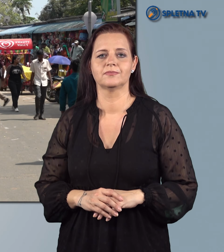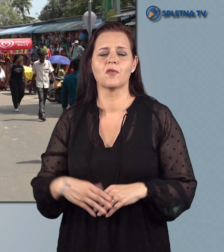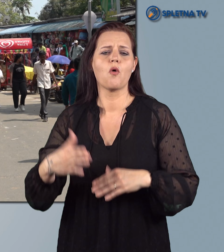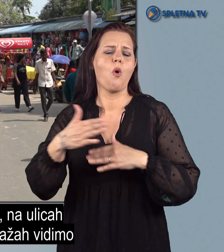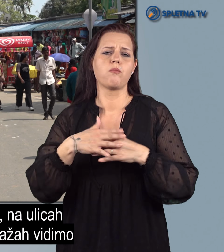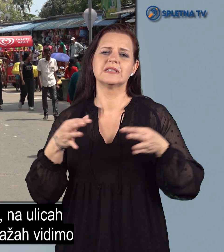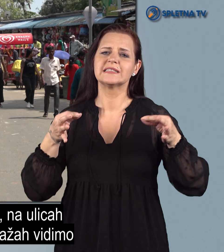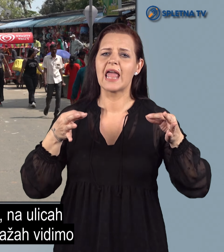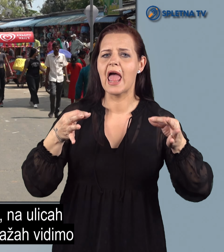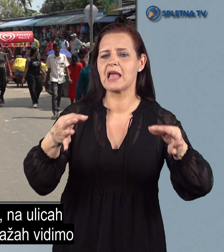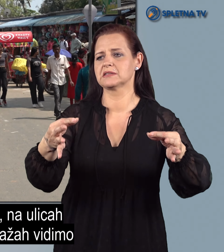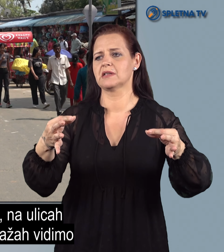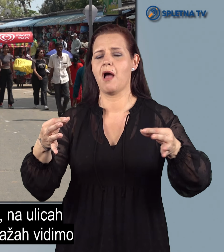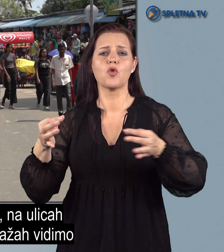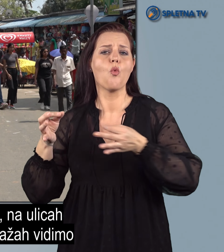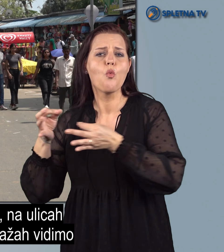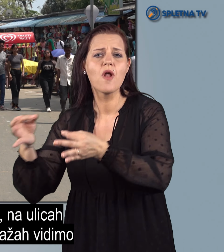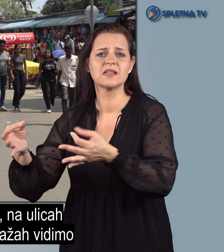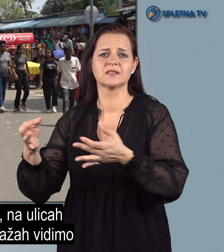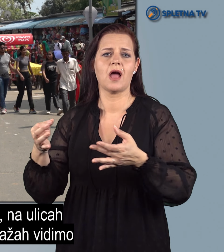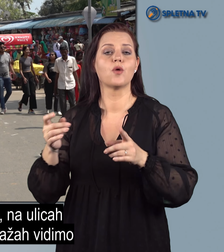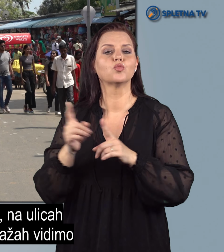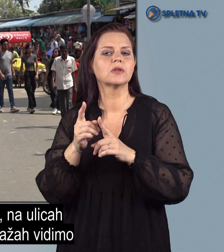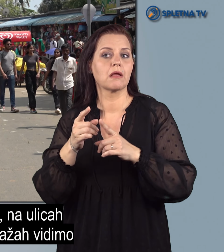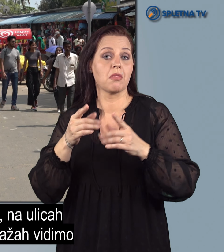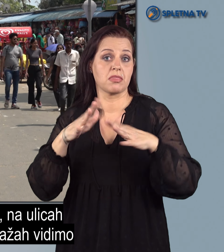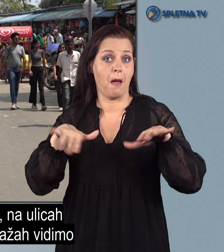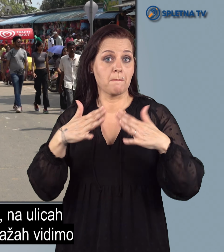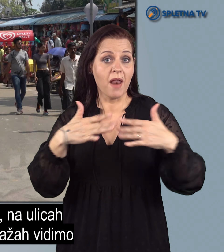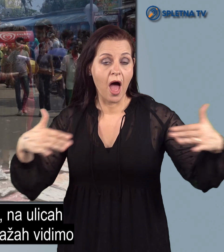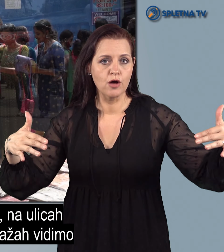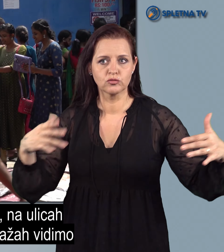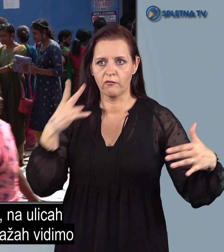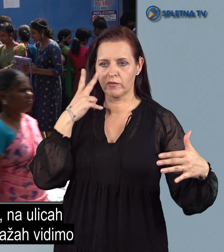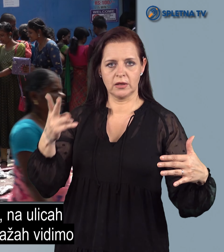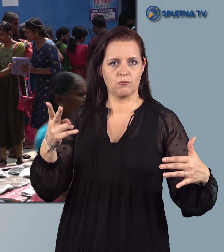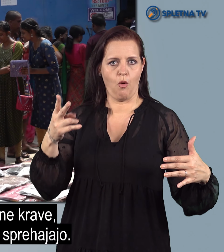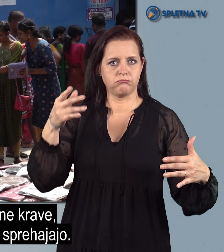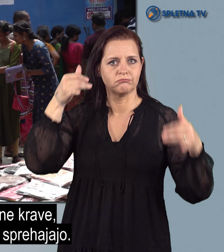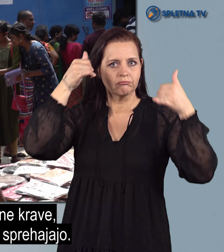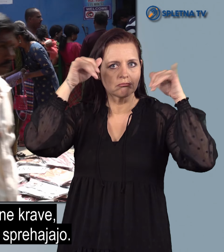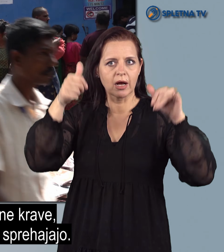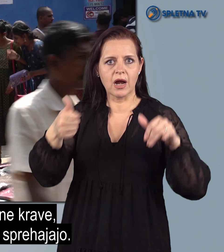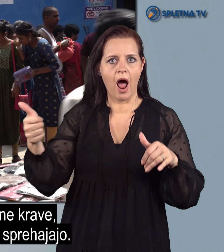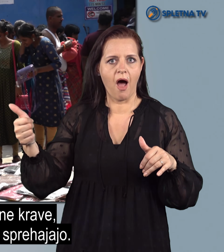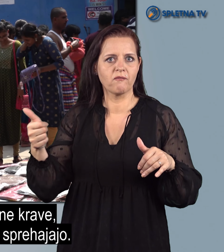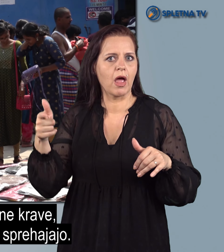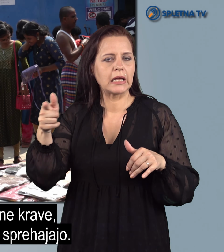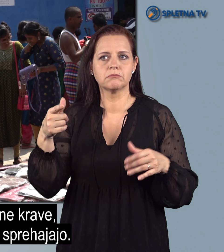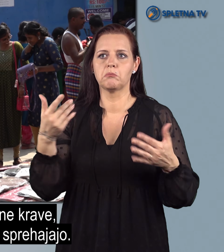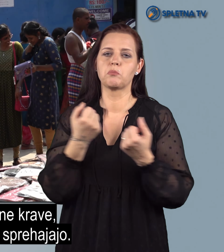Ob cestah, na ulicah in celo na plažah vidimo posamezne krave, ki se prosto sprehajajo.